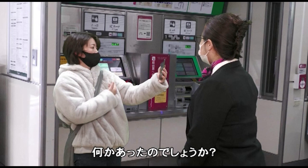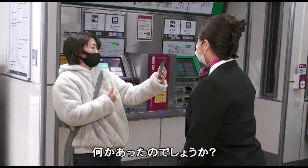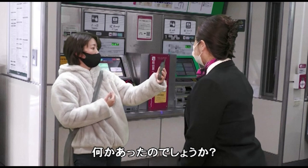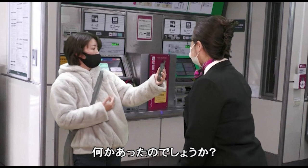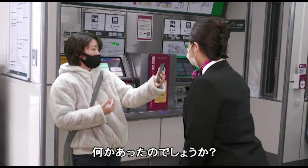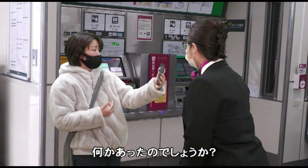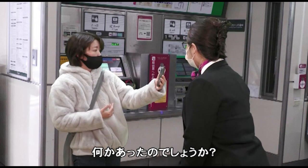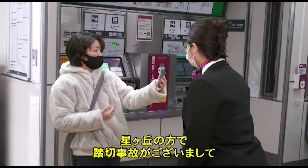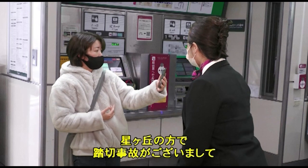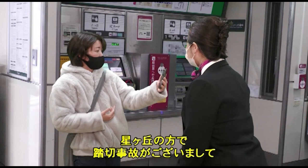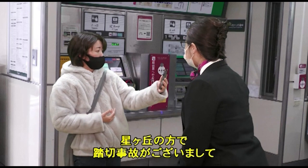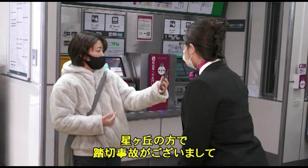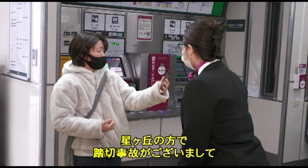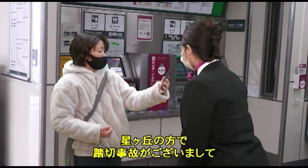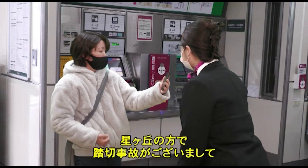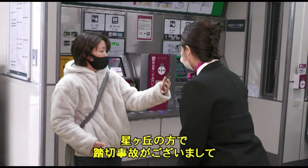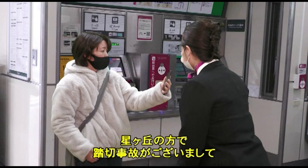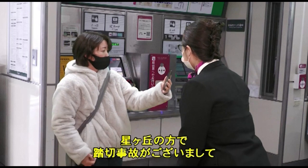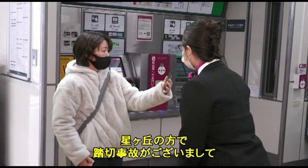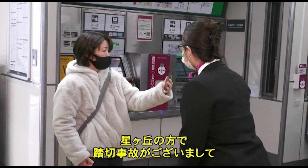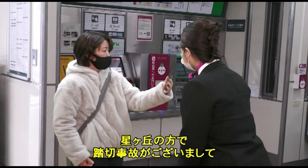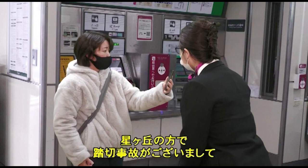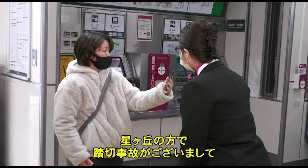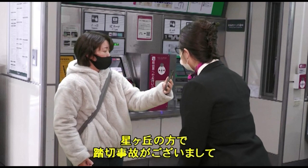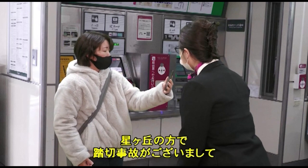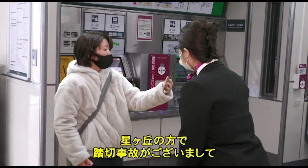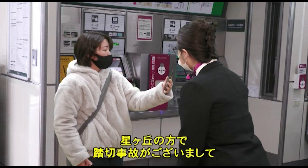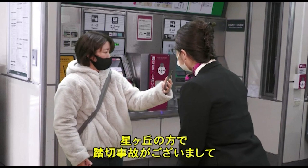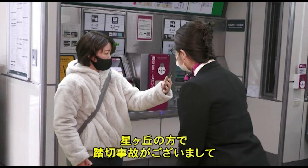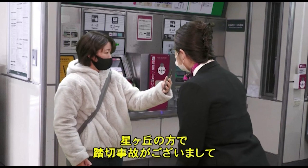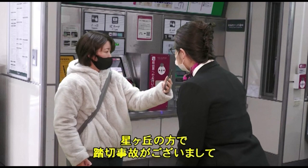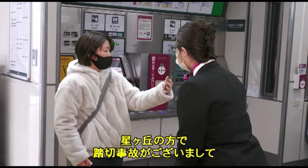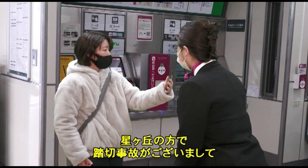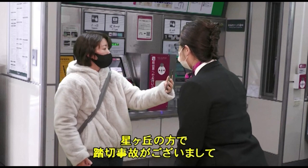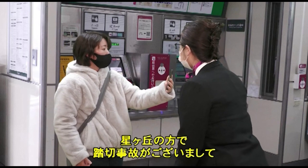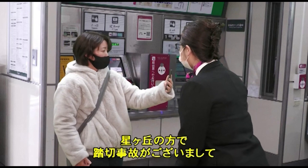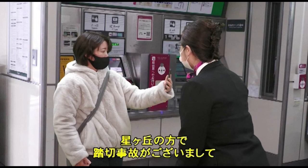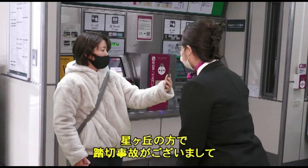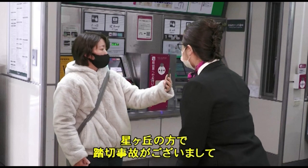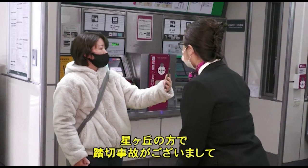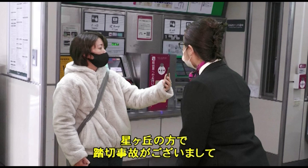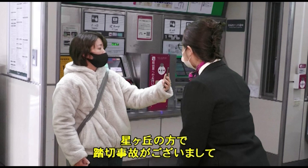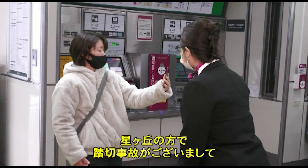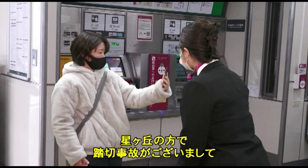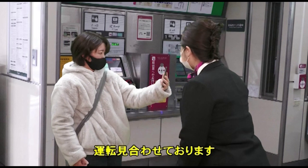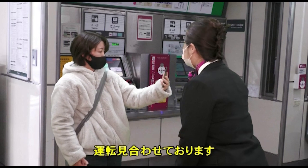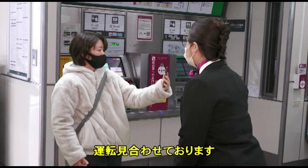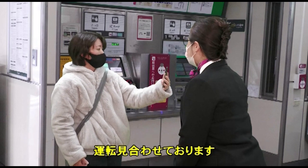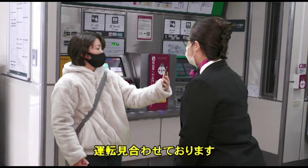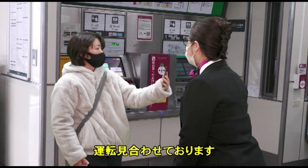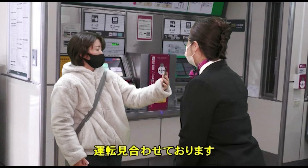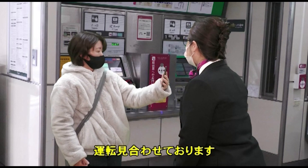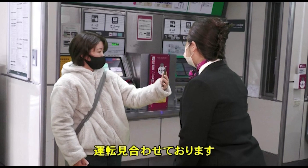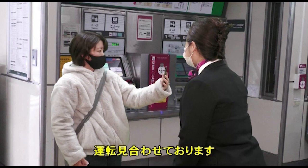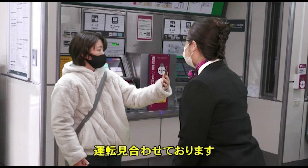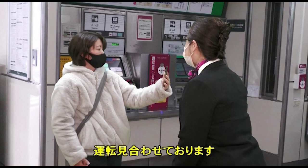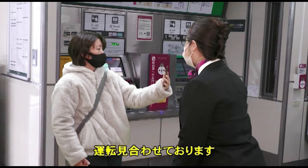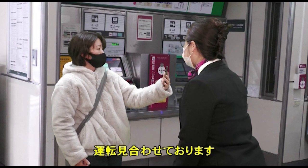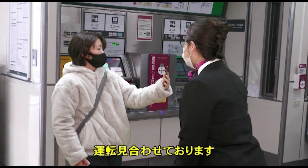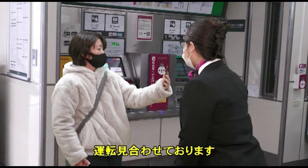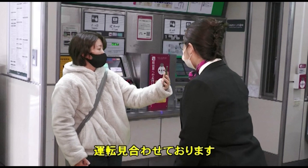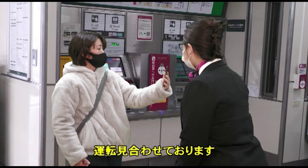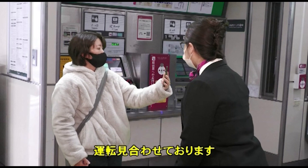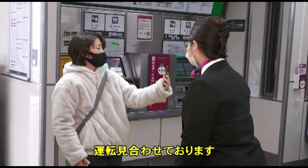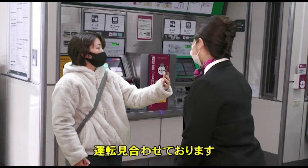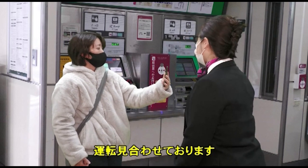か。 申し訳ございません。今星ヶ丘の方でちょっとすいません、踏切事故ございまして、運転見合わせ